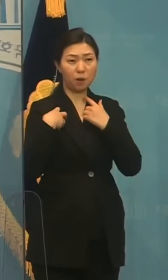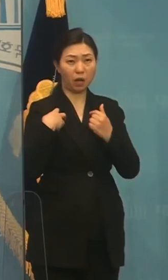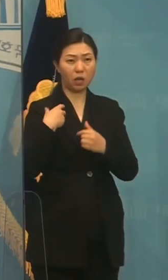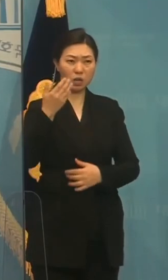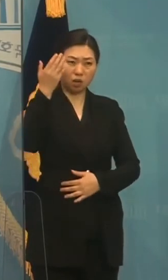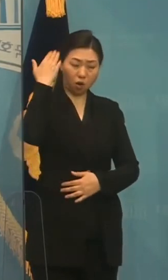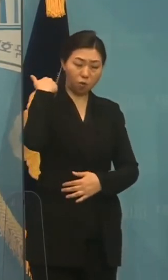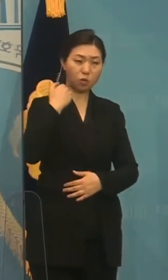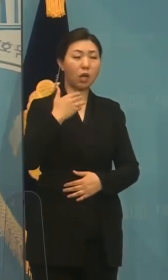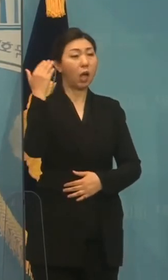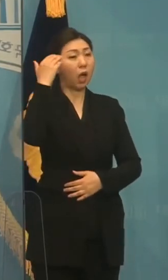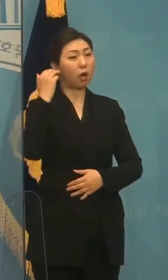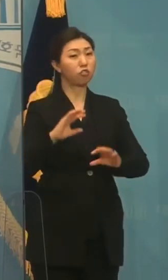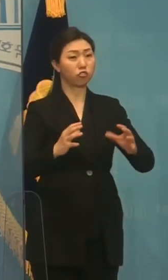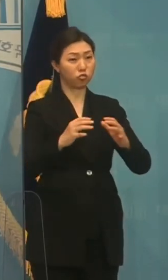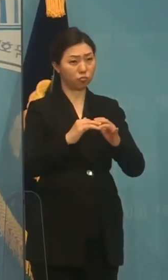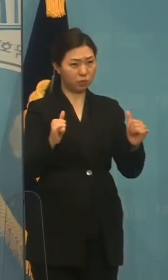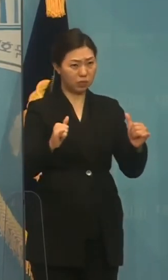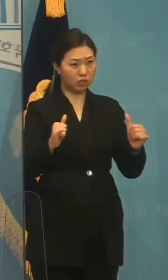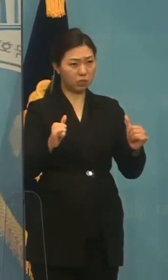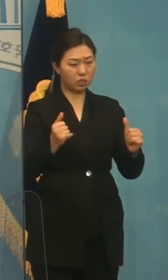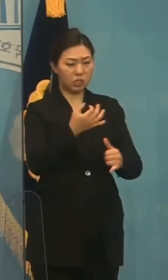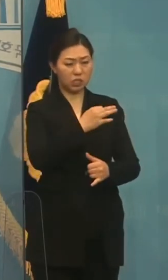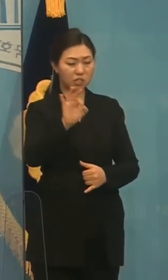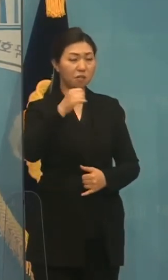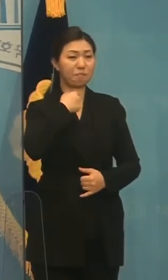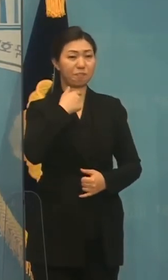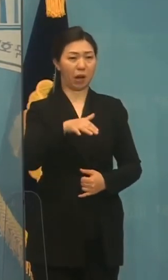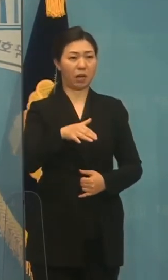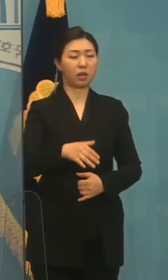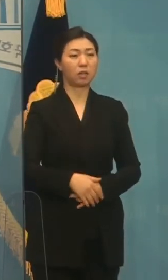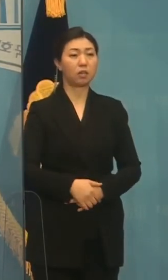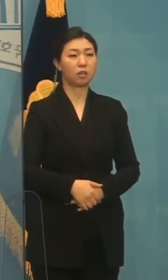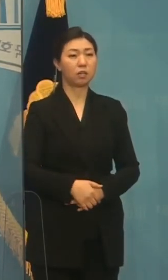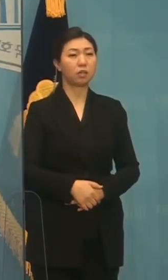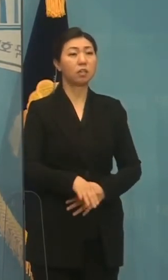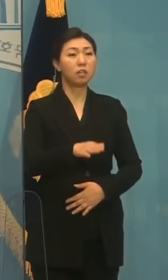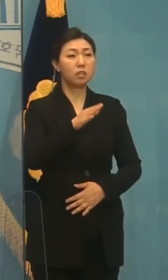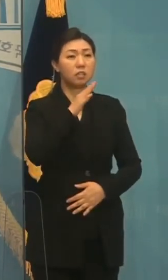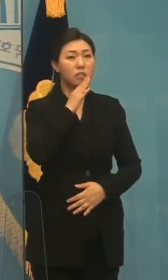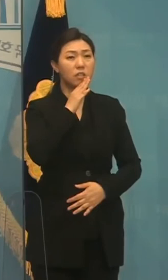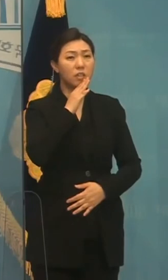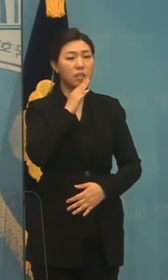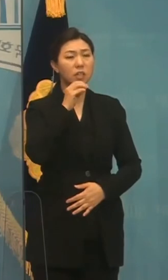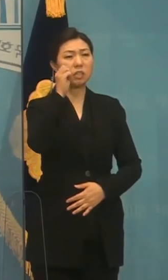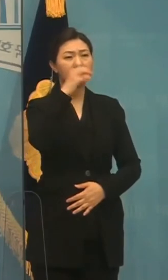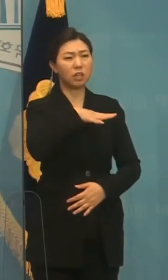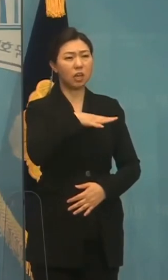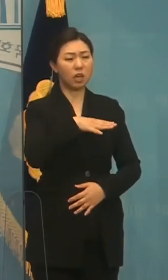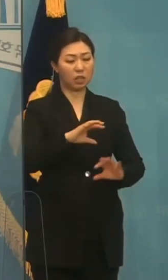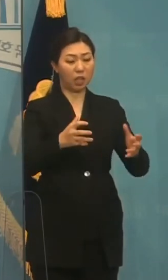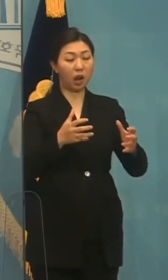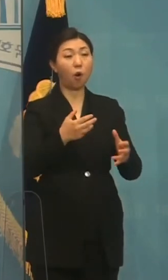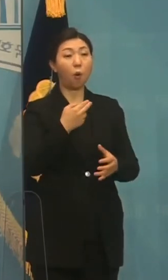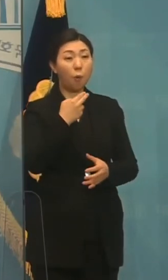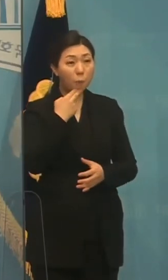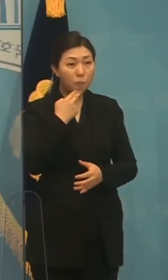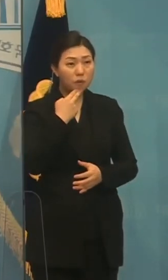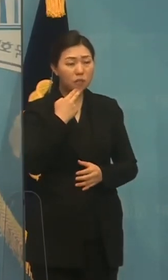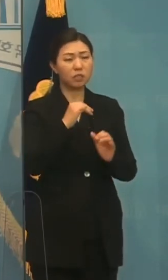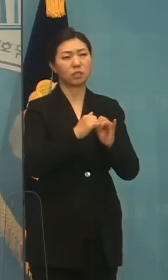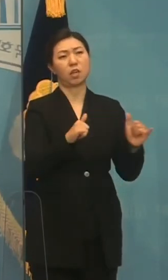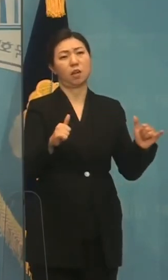대한민국 국민으로 인정을 안 했다면서 사실상 난민으로 규정한 것이요 라고